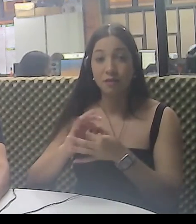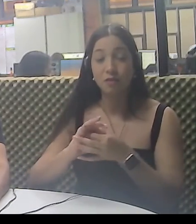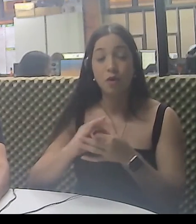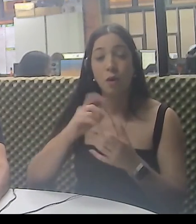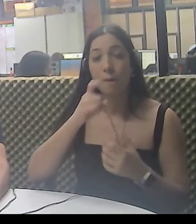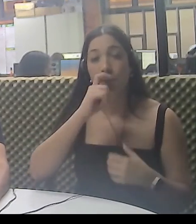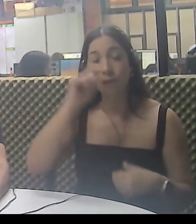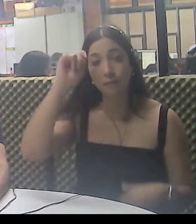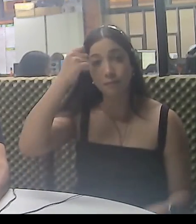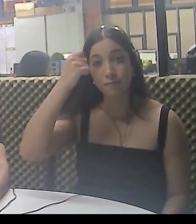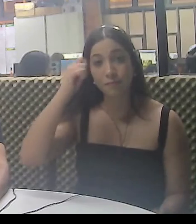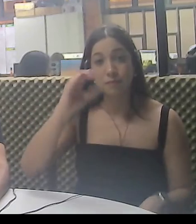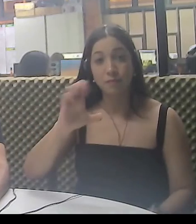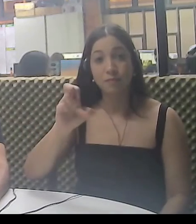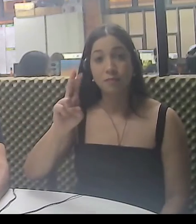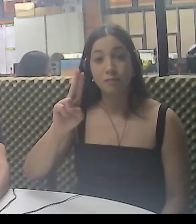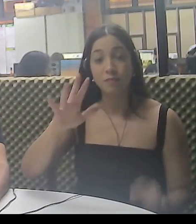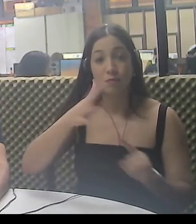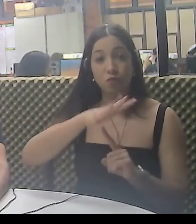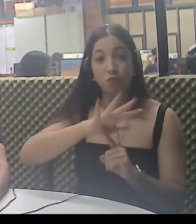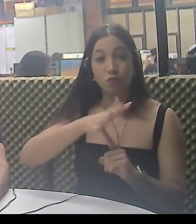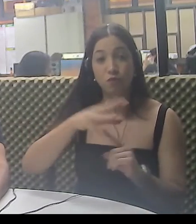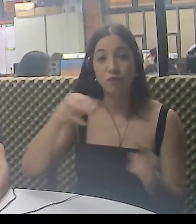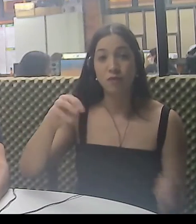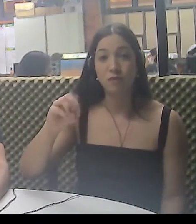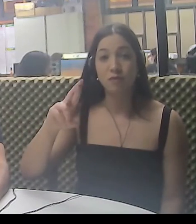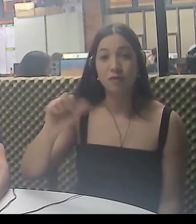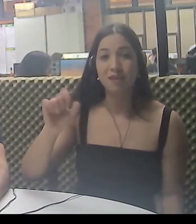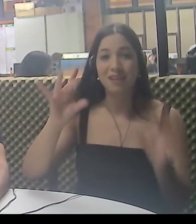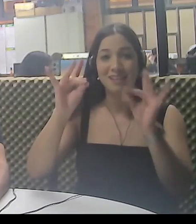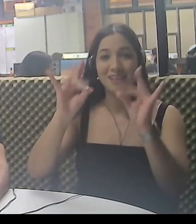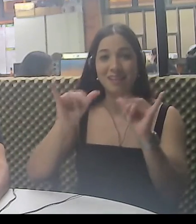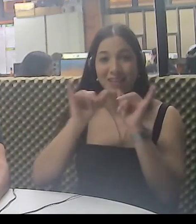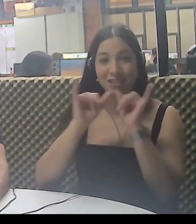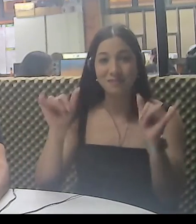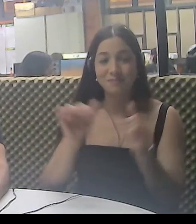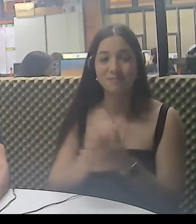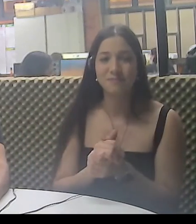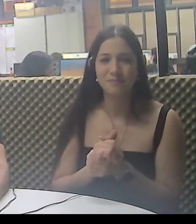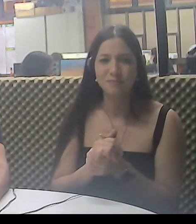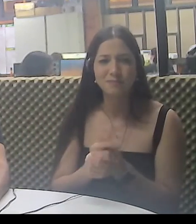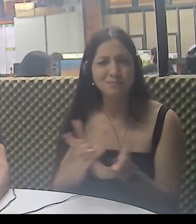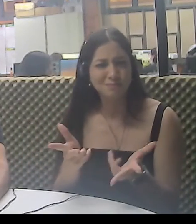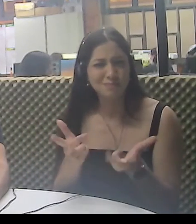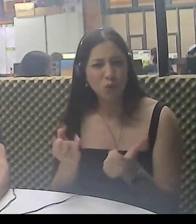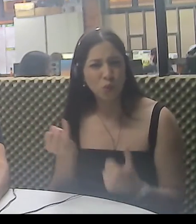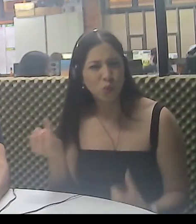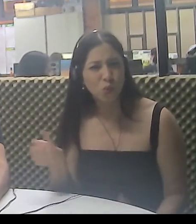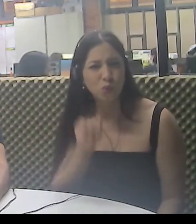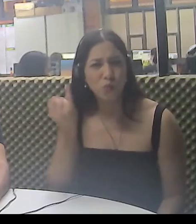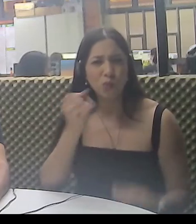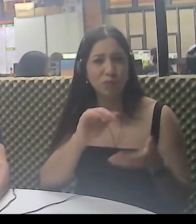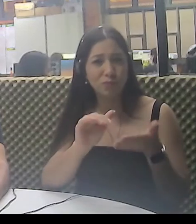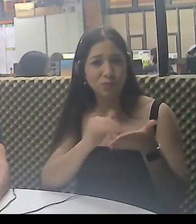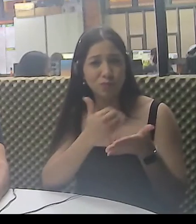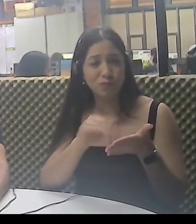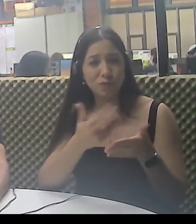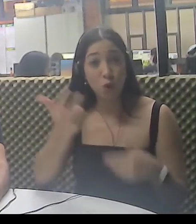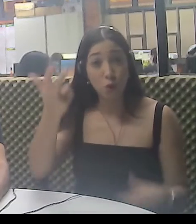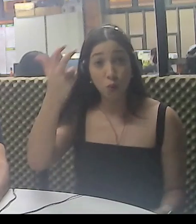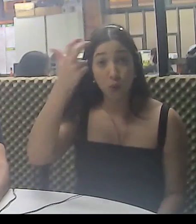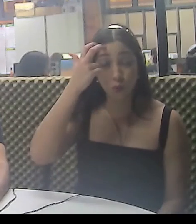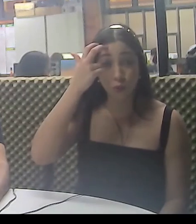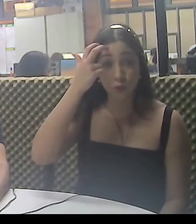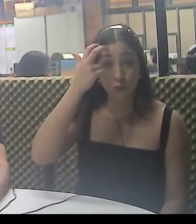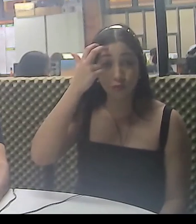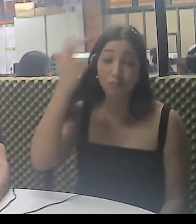Negro, no Céu Shopping Park. Mônica Debs conta os detalhes. Olha, é muito importante para a Secretaria de Cultura,